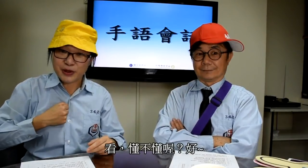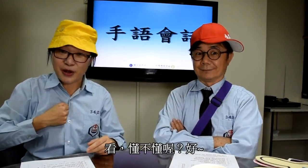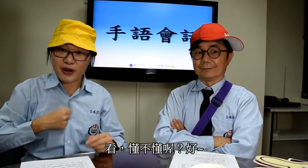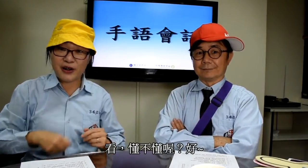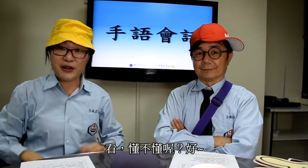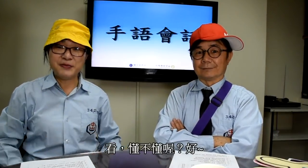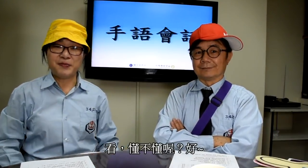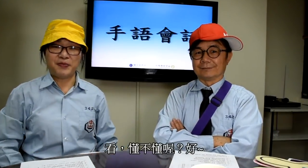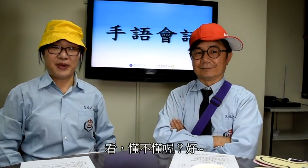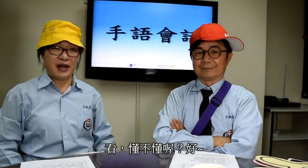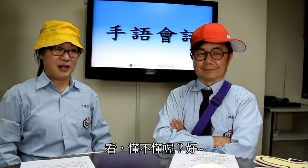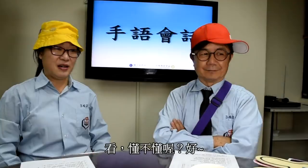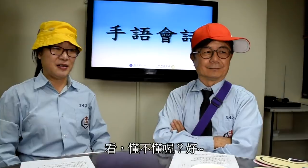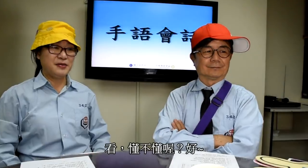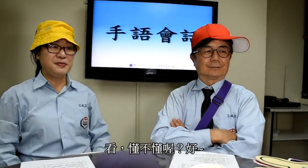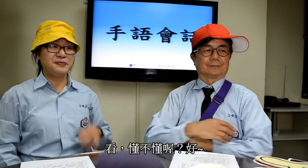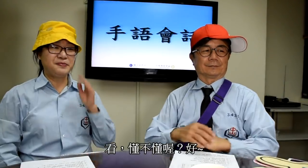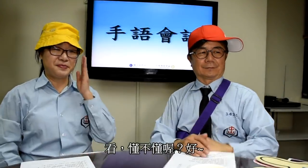哦？好。